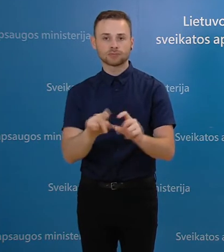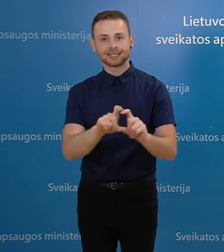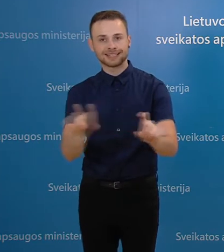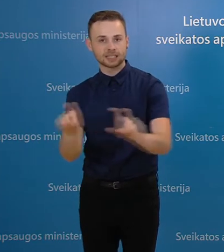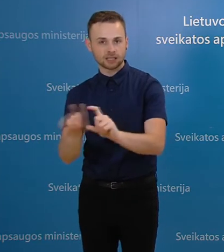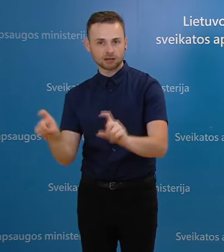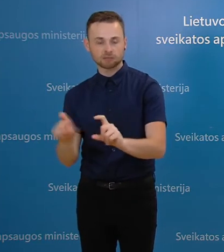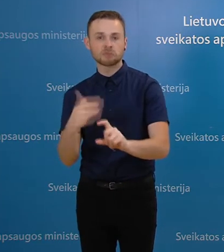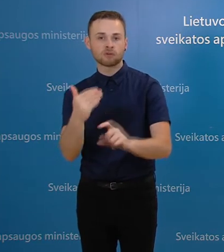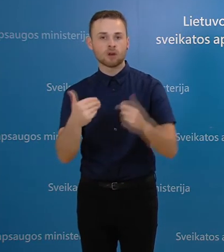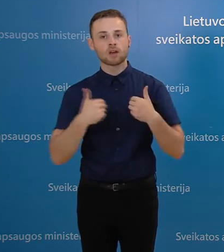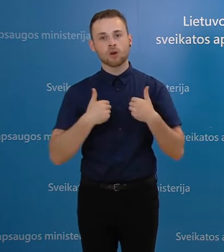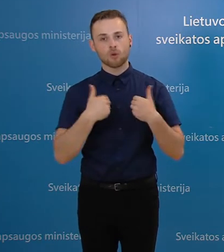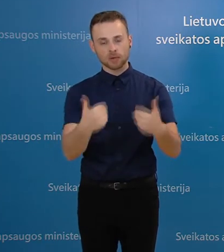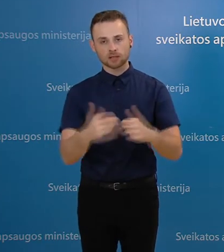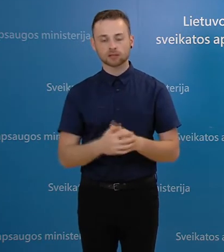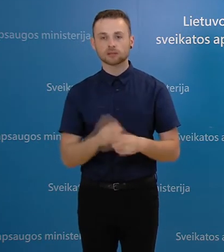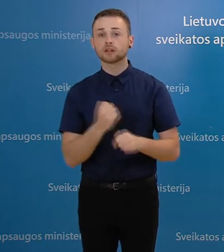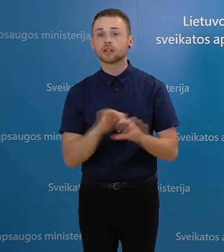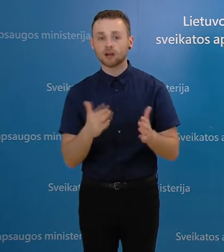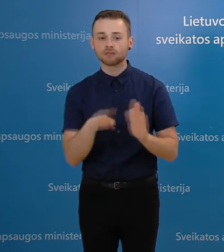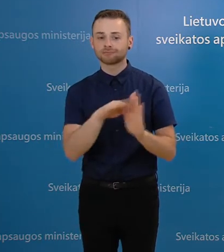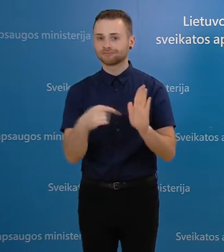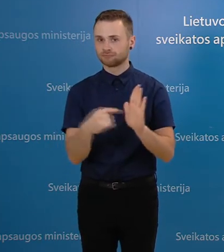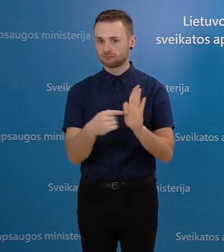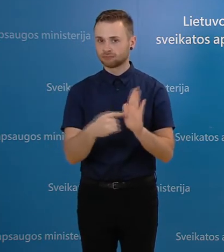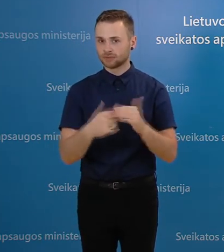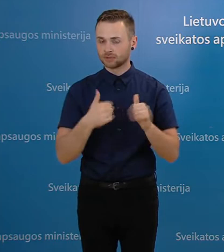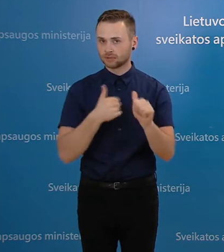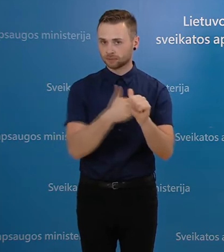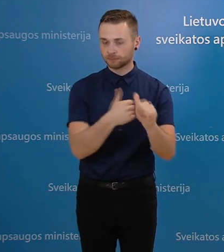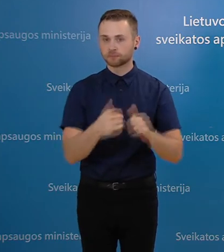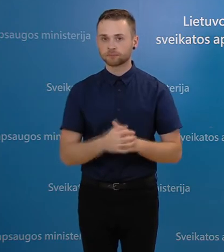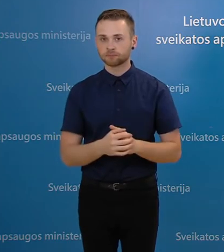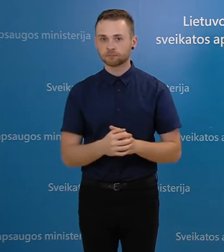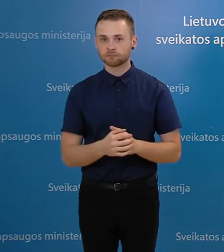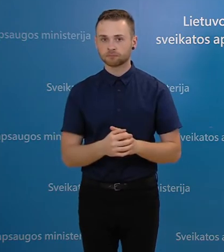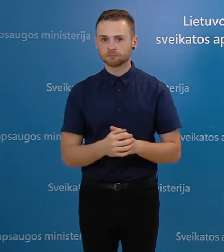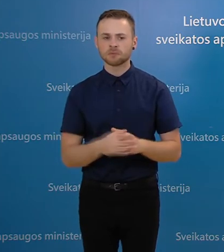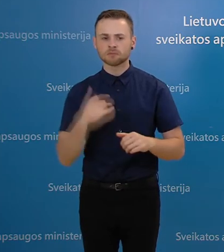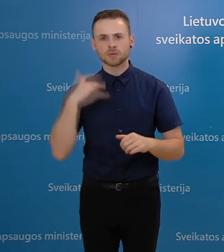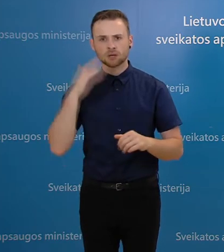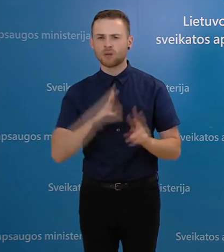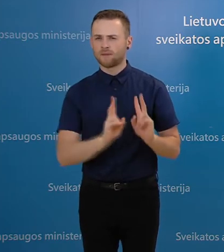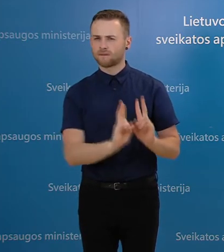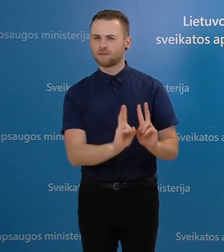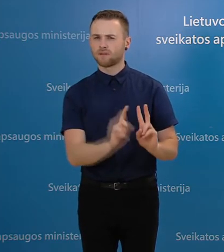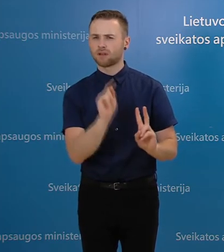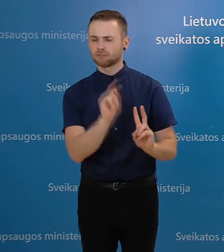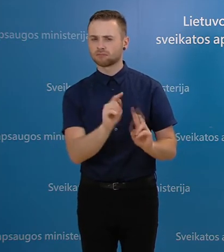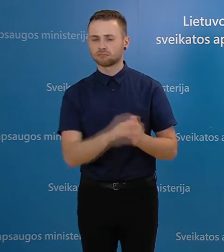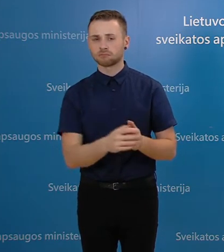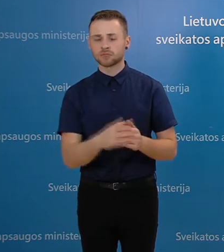tikros rekomendacijos, ką reikėtų daryti, tai šitie dalykai turėtų išlikti. Tai iš esmės yra pagrindiniai